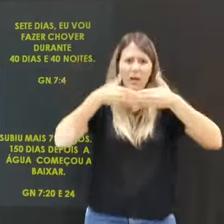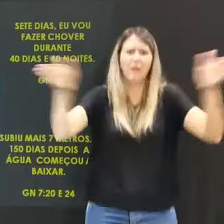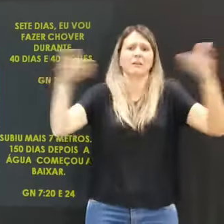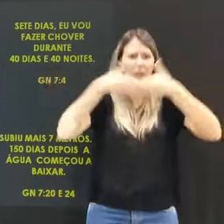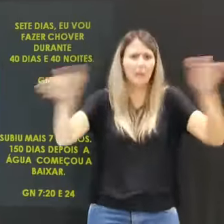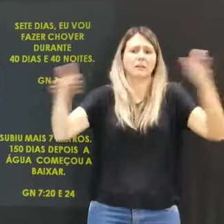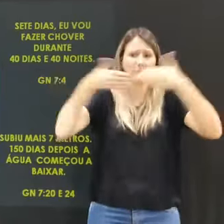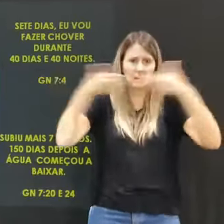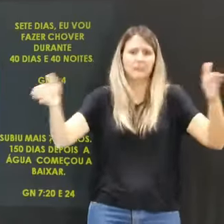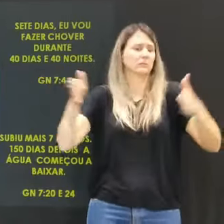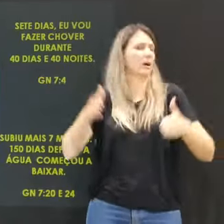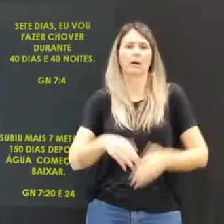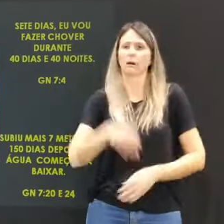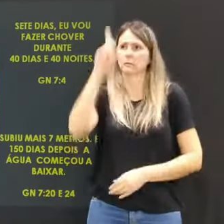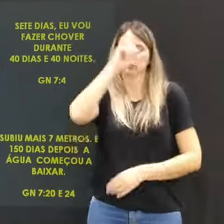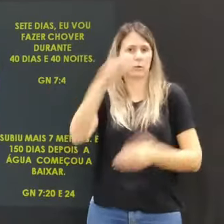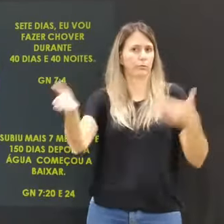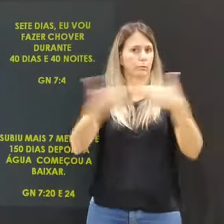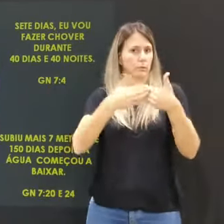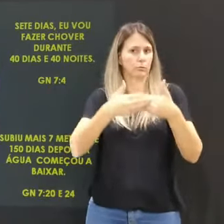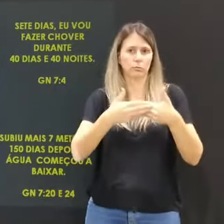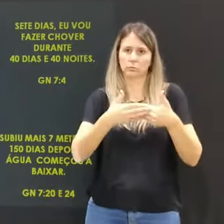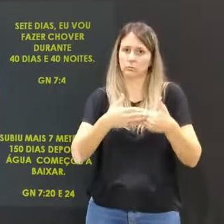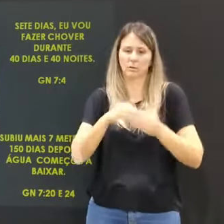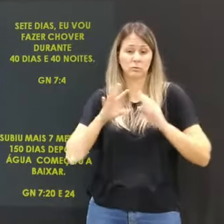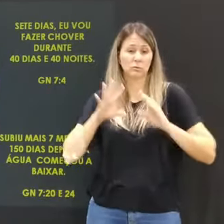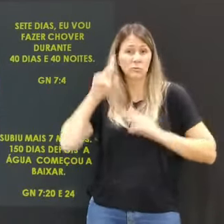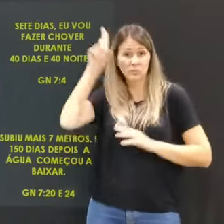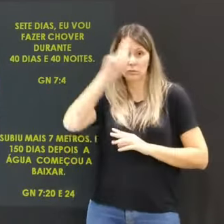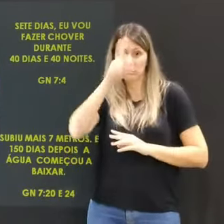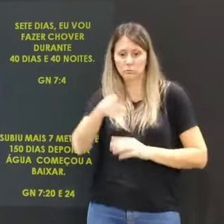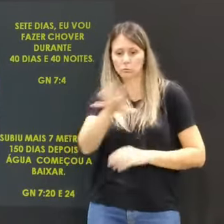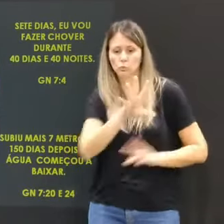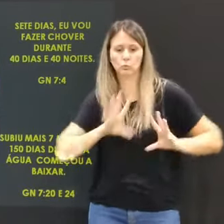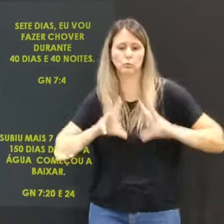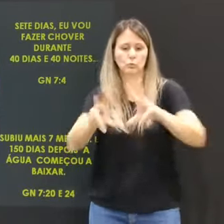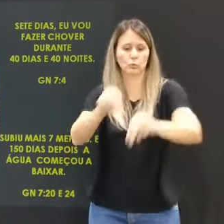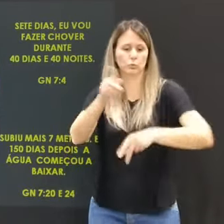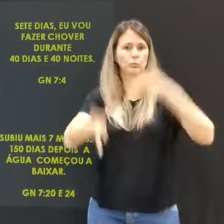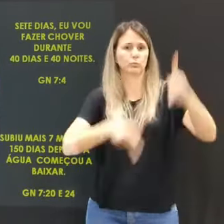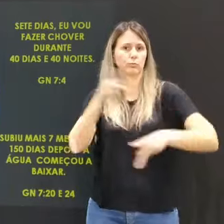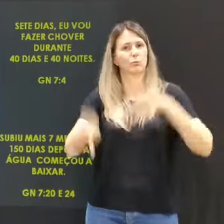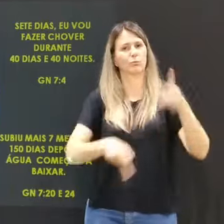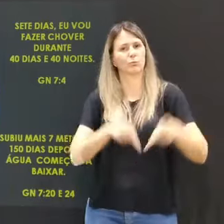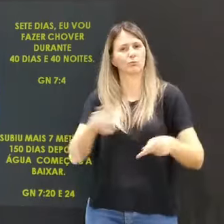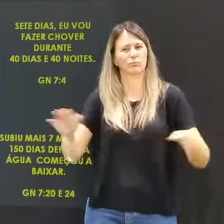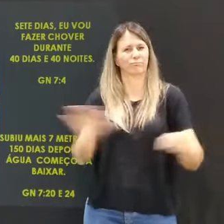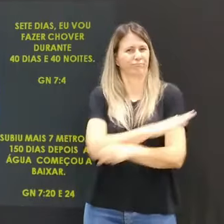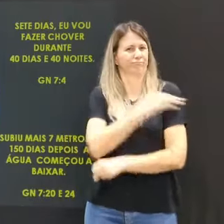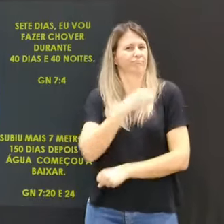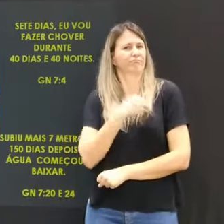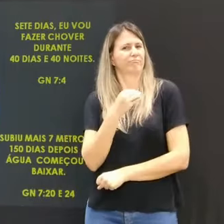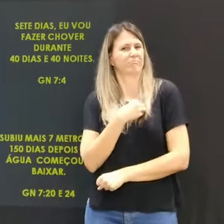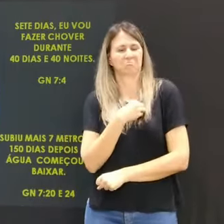foram desesperadas pedindo para que Noé abrisse a arca. Mas Deus não permitiu que o